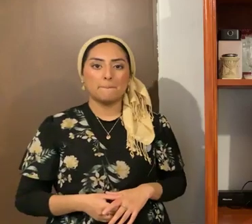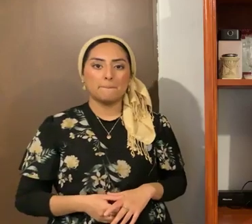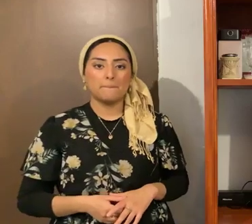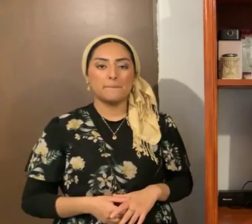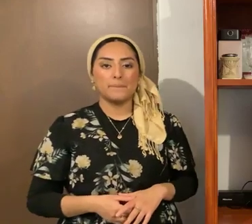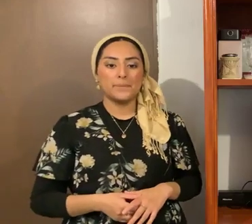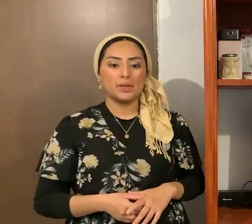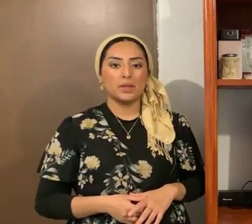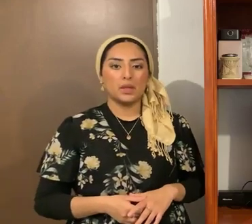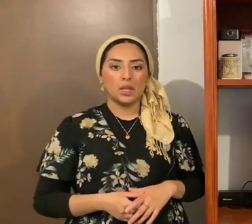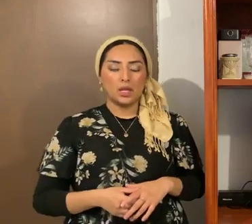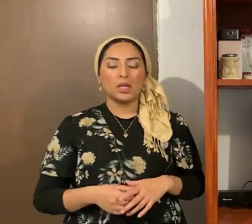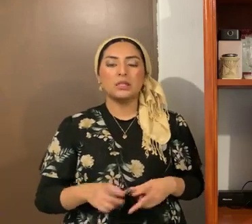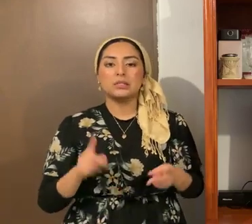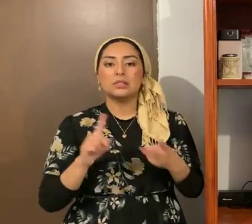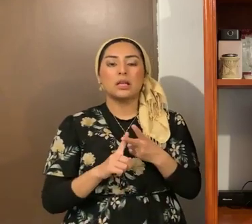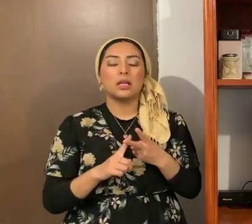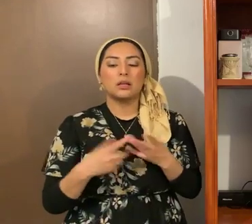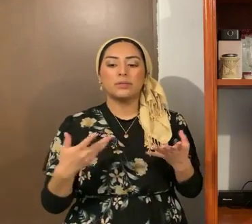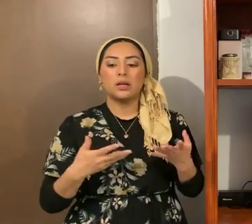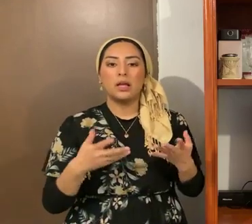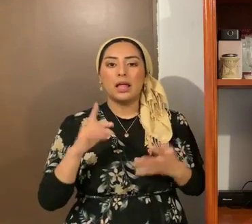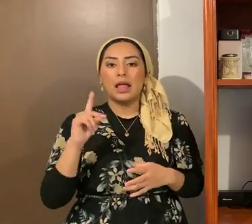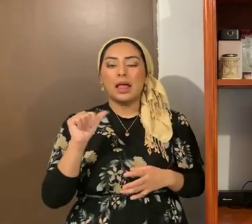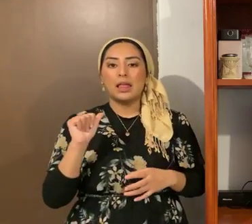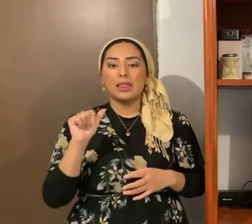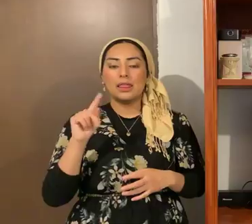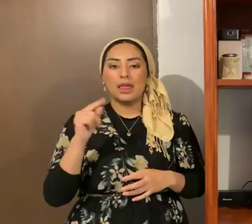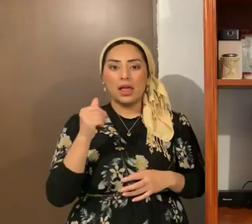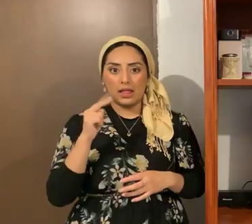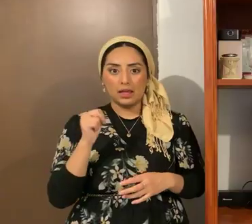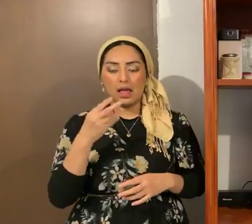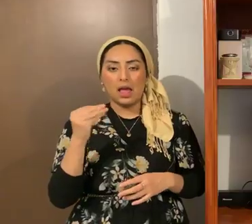¿Sí? ¿Cuál es la segunda rebelión?